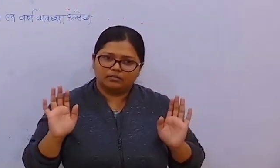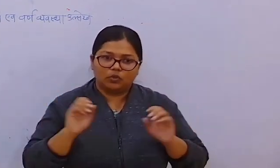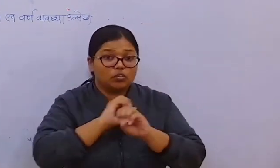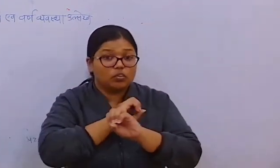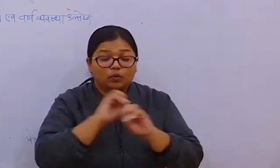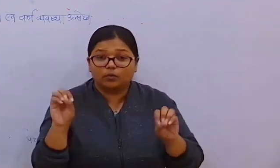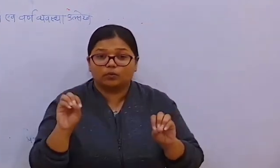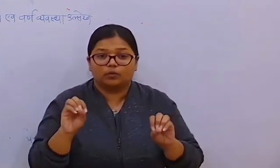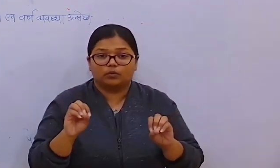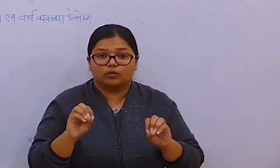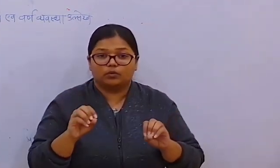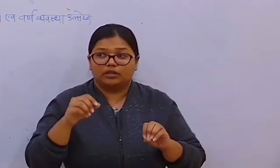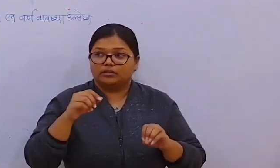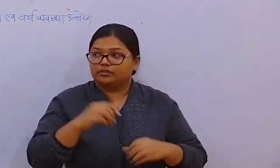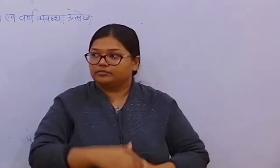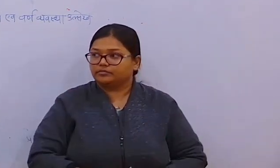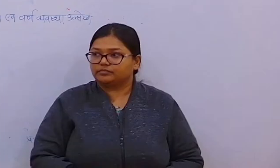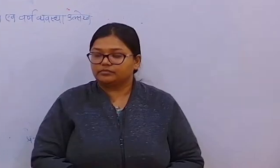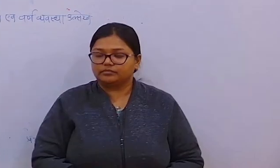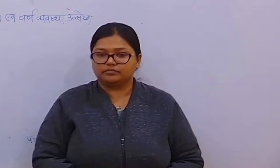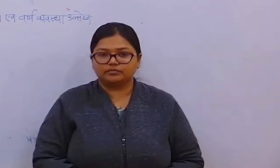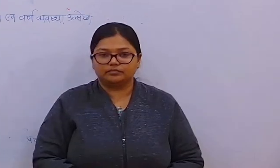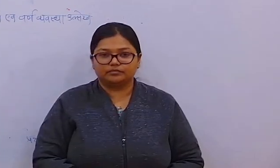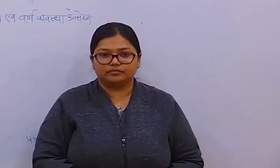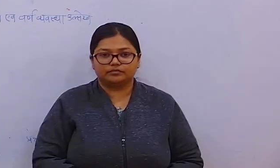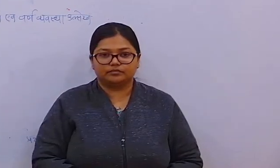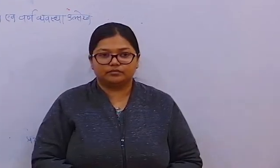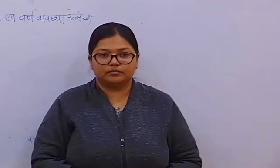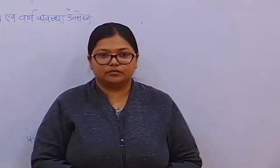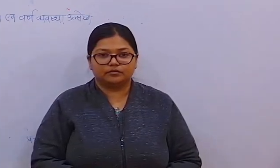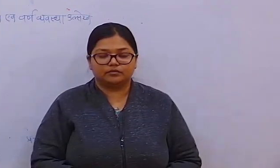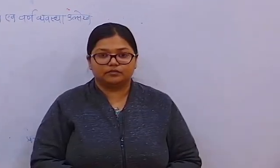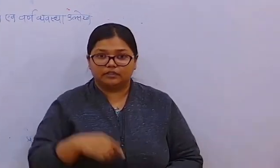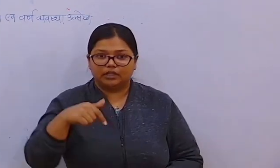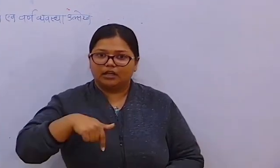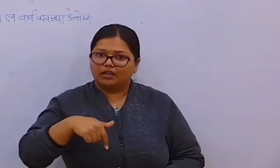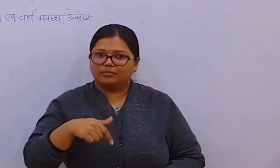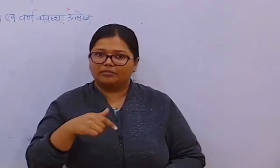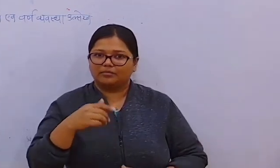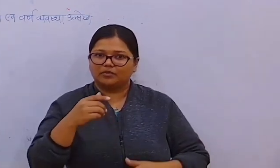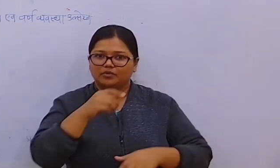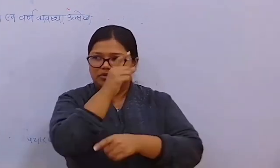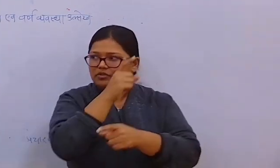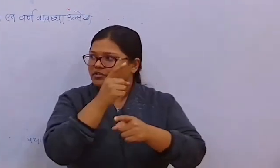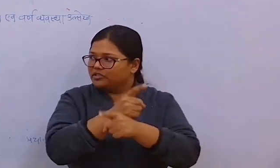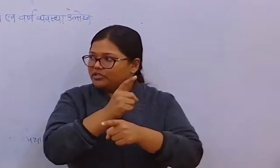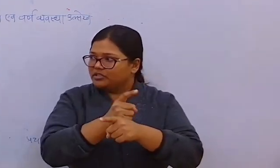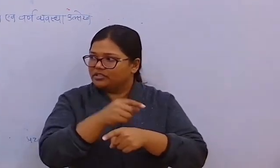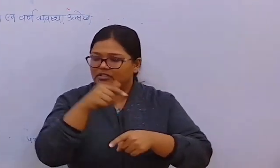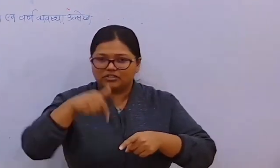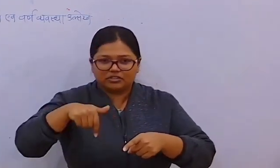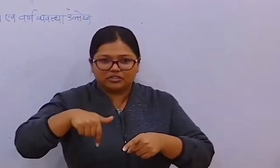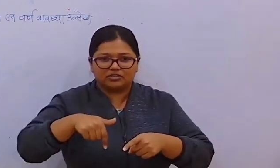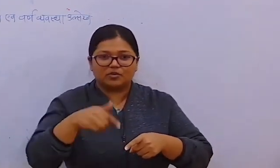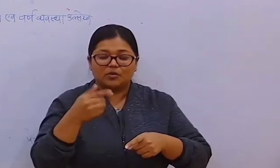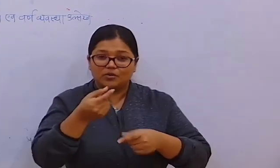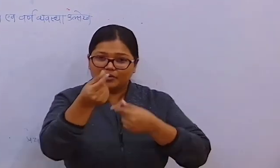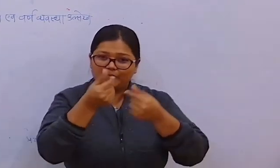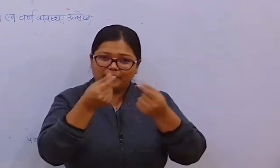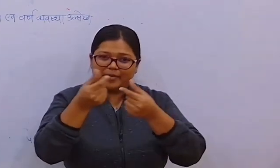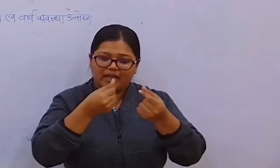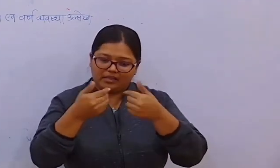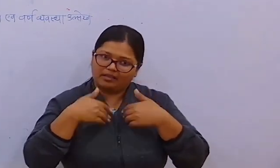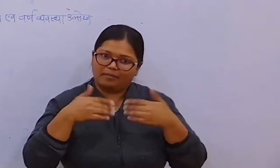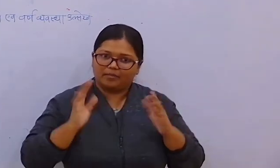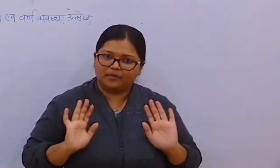लोगों के लिए है। आप ही लोग नहीं जुड़ोगे तो क्या मतलब? इसको फिर ओपन लिंक कर देंगे तो क्या होगा, दिव्यांग बच्चों के अलावा जो बाकी लोग हैं वो लोग